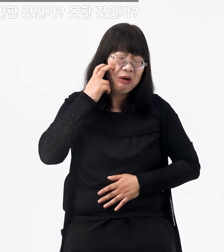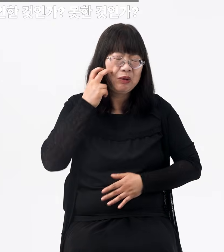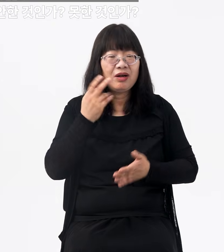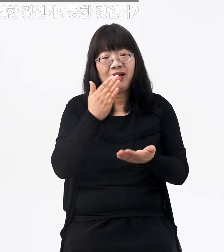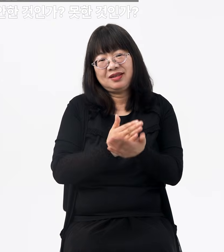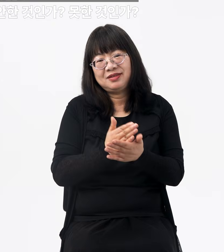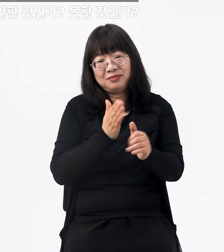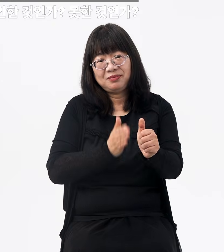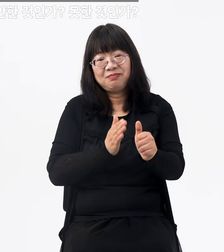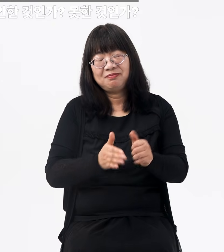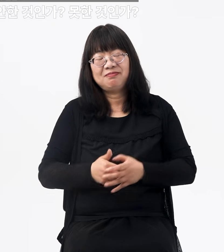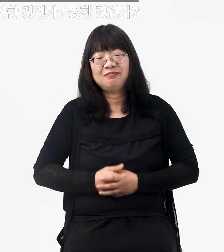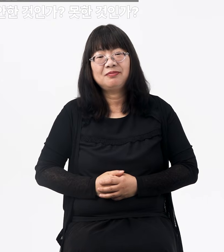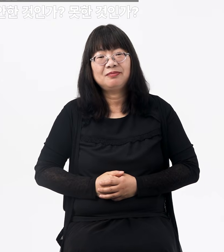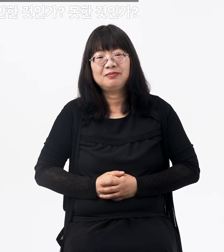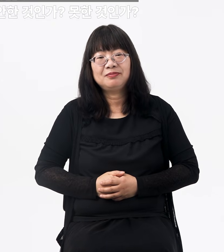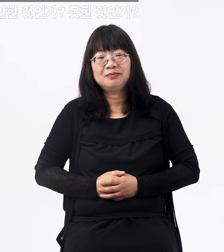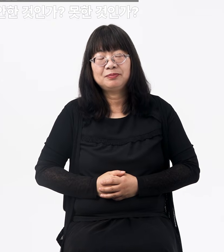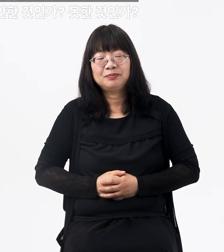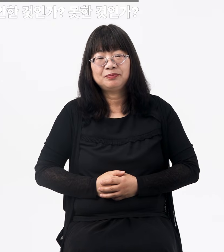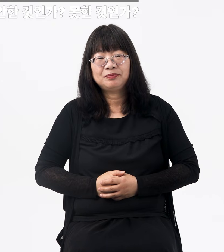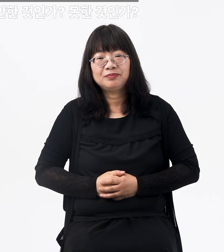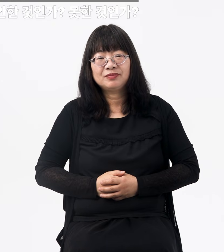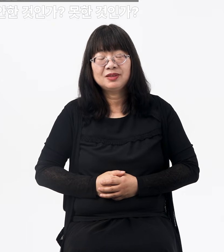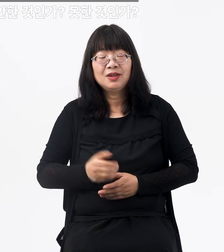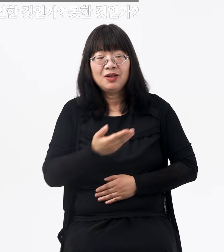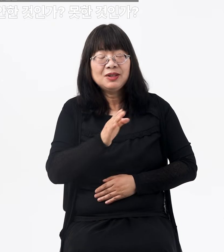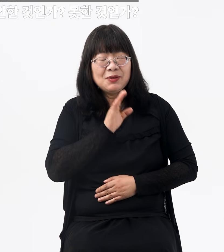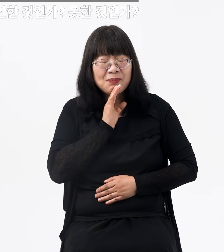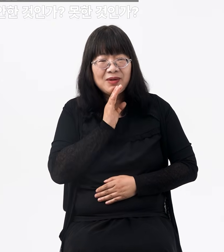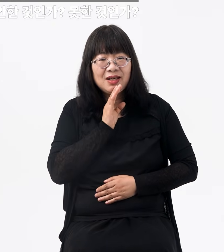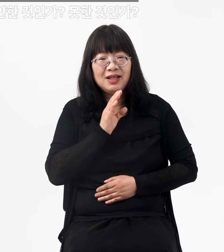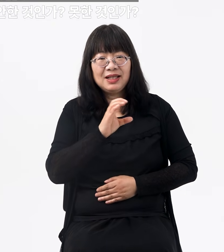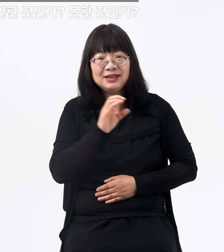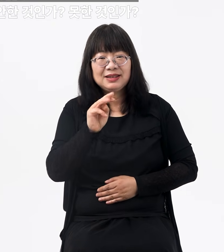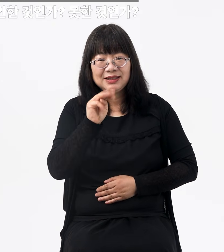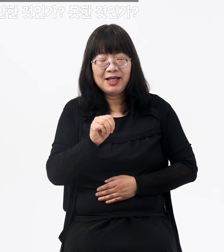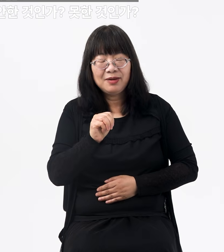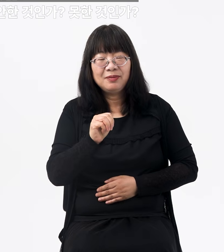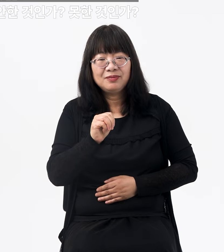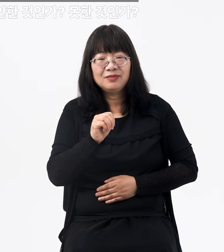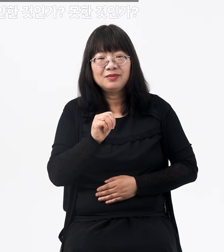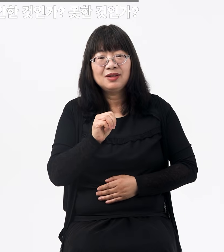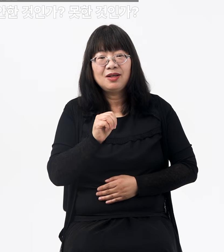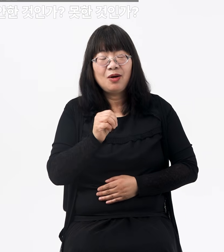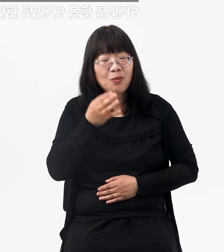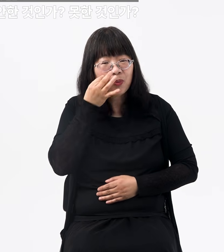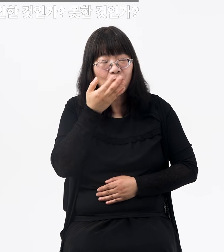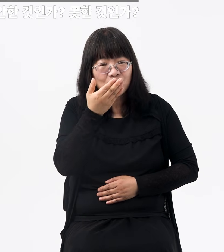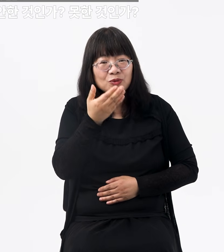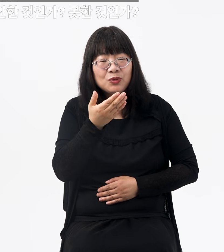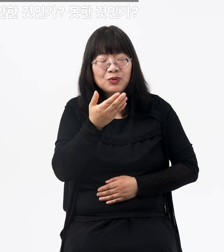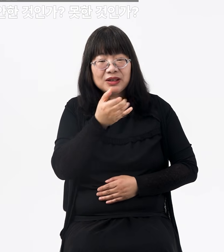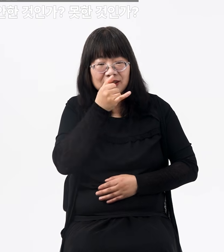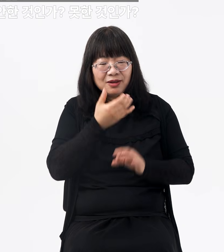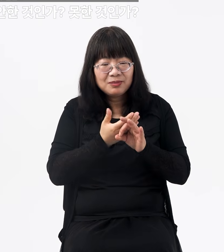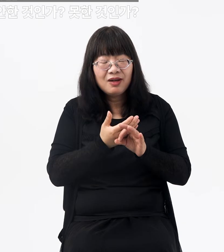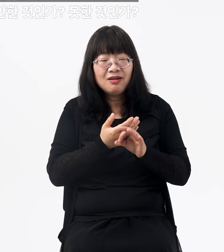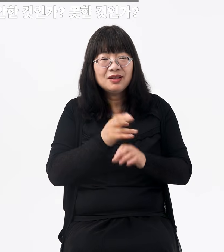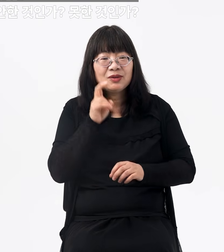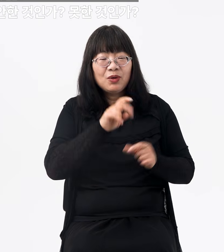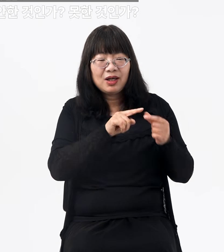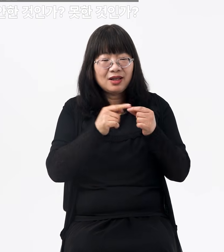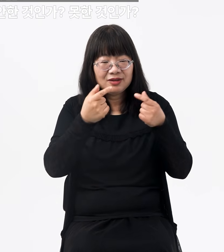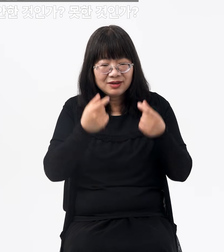그런 노래를 하려면 그 노래처럼 살든가 해야 될 거 아니에요?